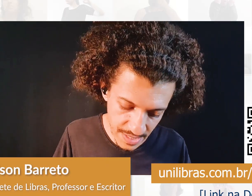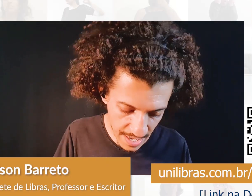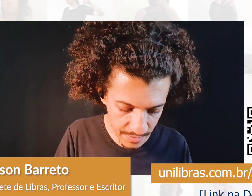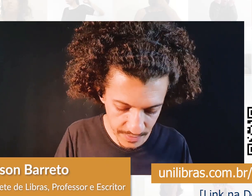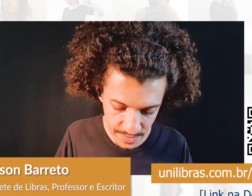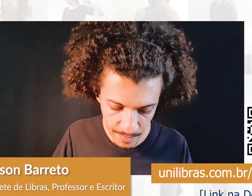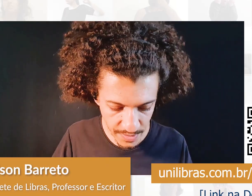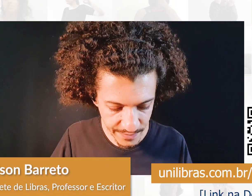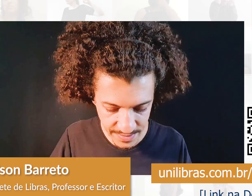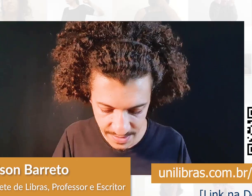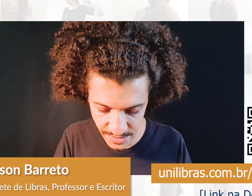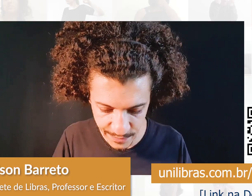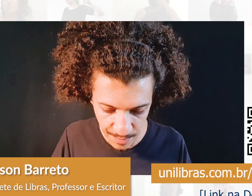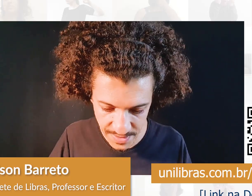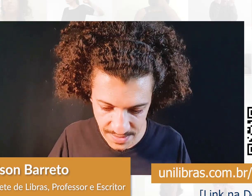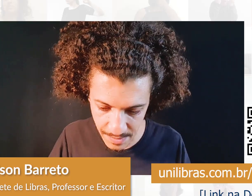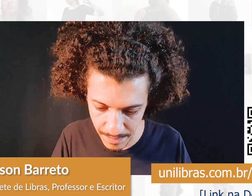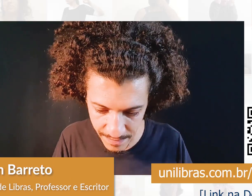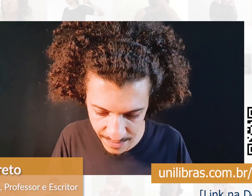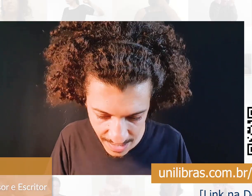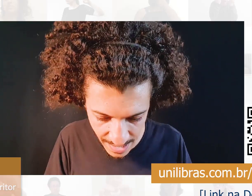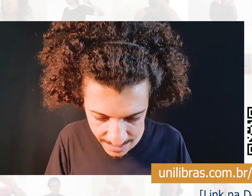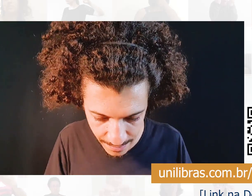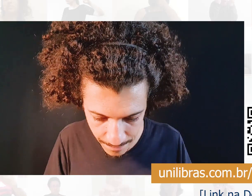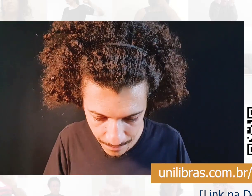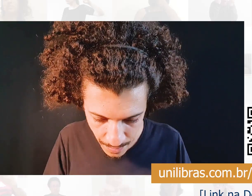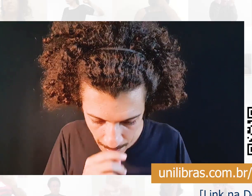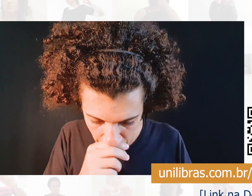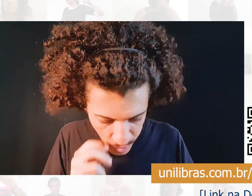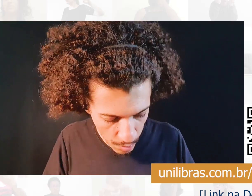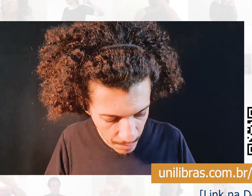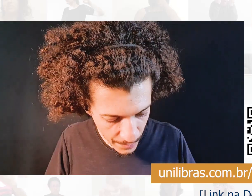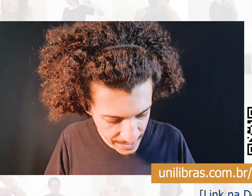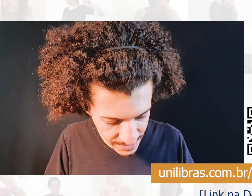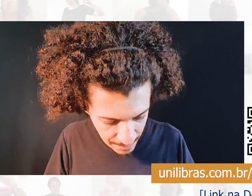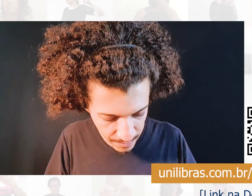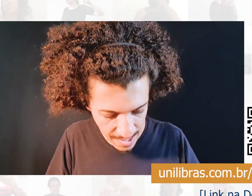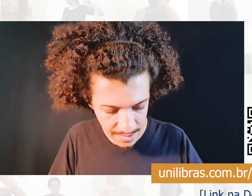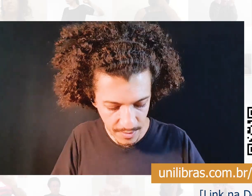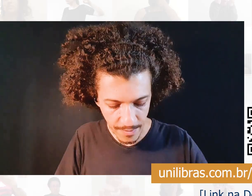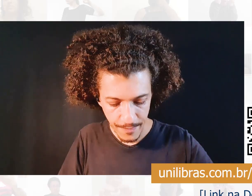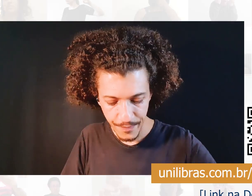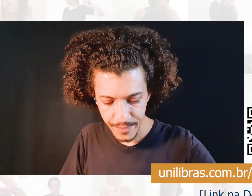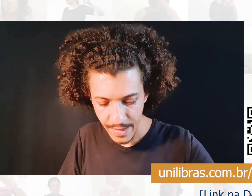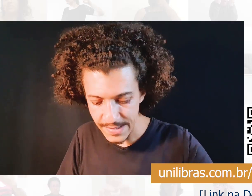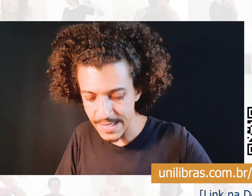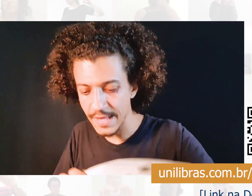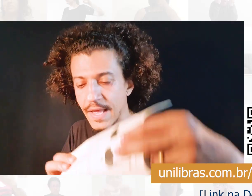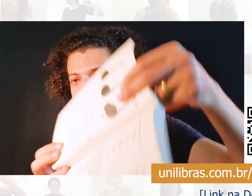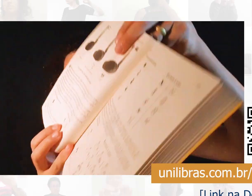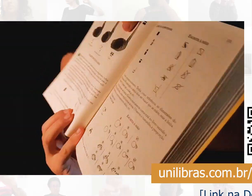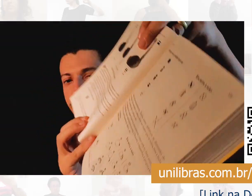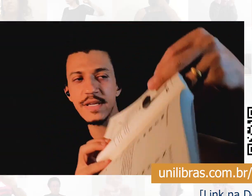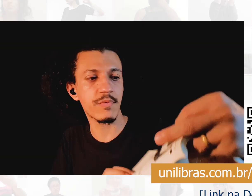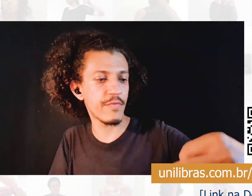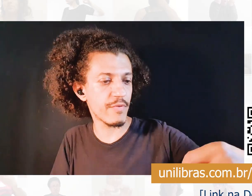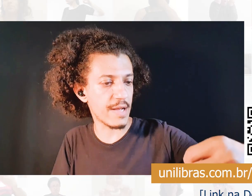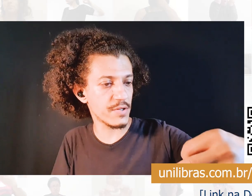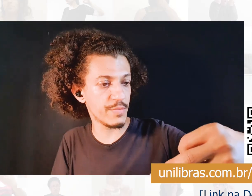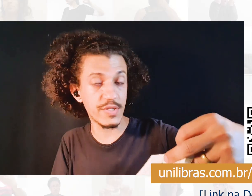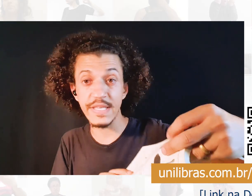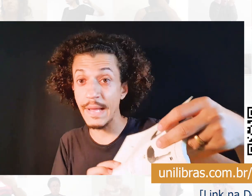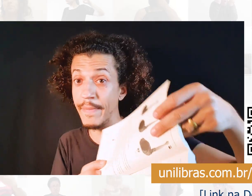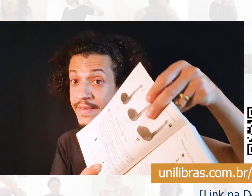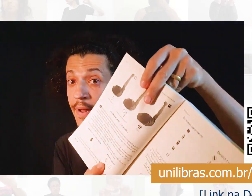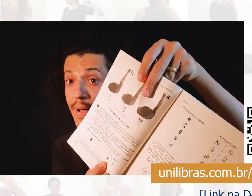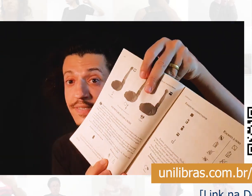tudo riscado. Você pode fazer de forma simplificada. Como, por exemplo, aqui, ó. Exatamente essa mesma configuração